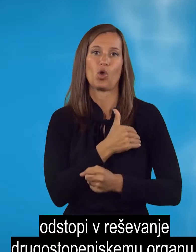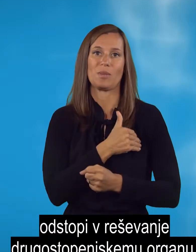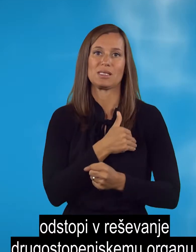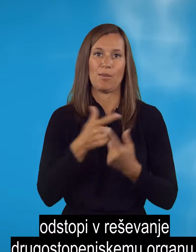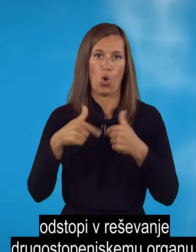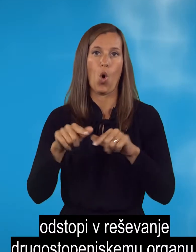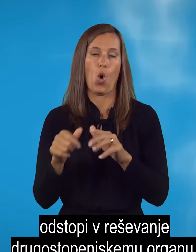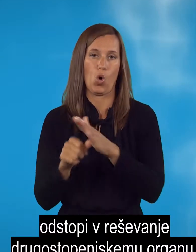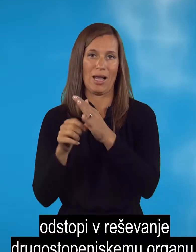drugostopenjskemu organu.